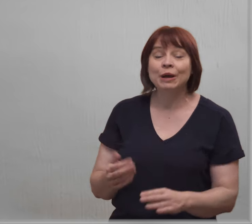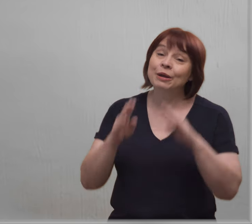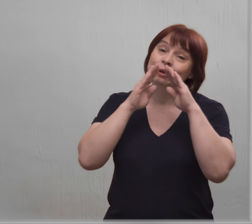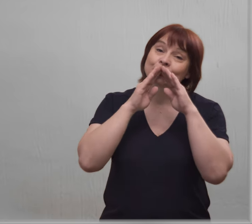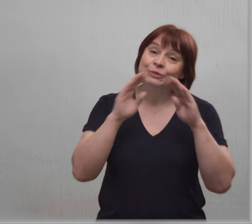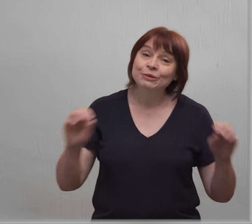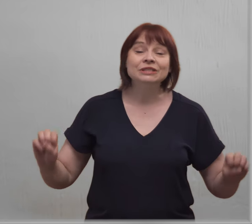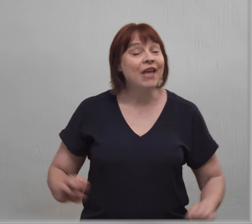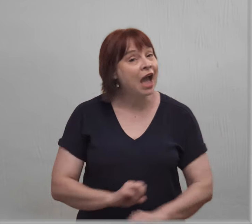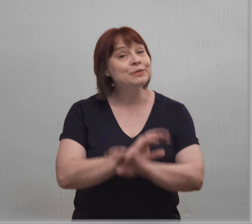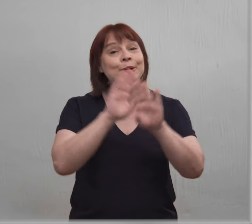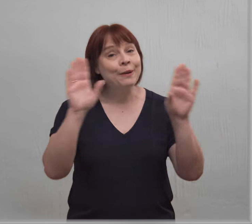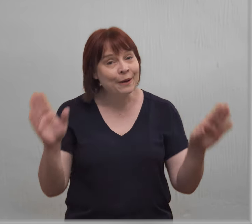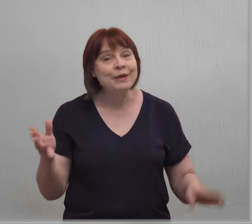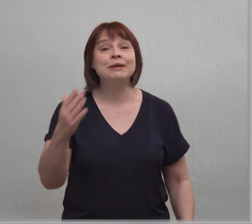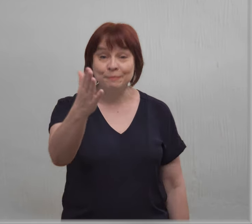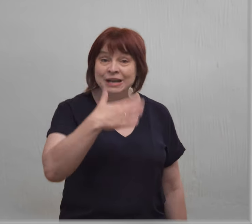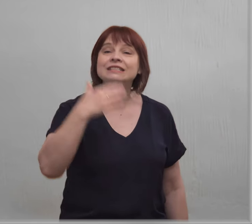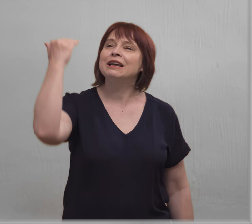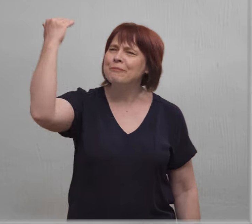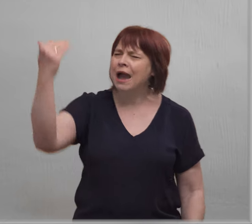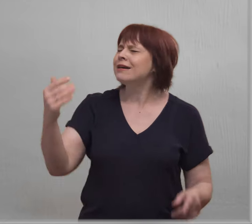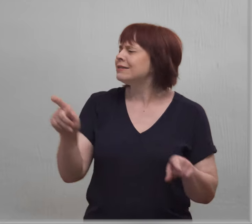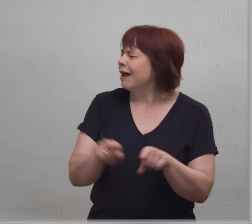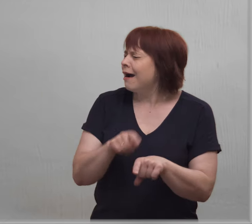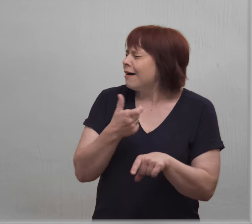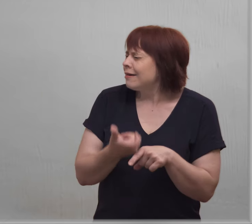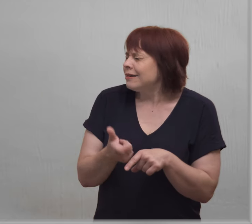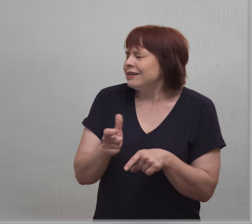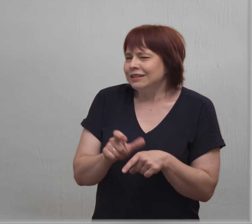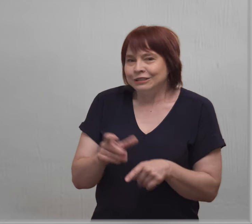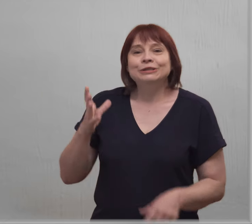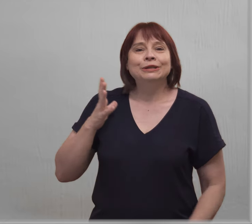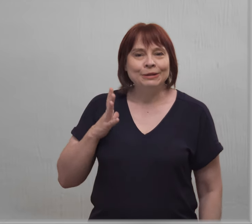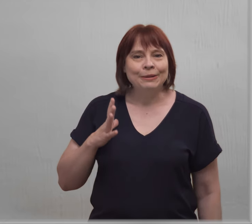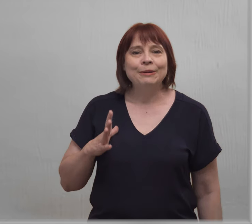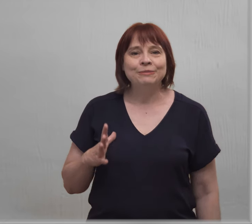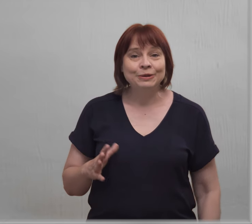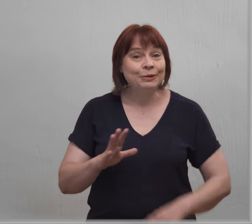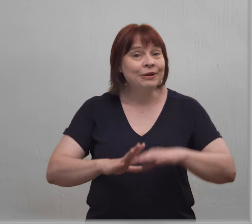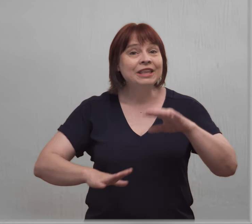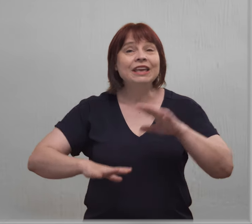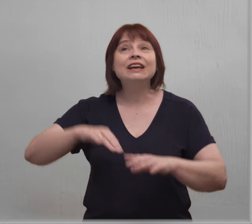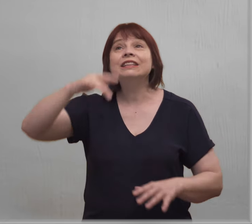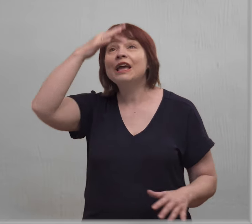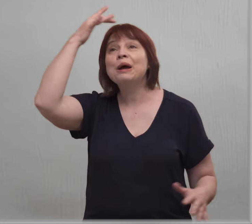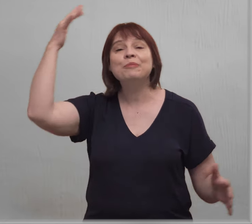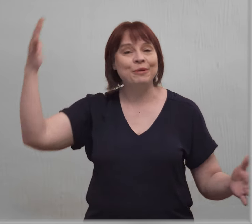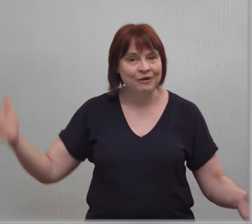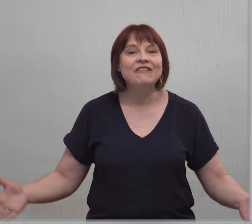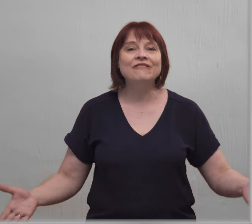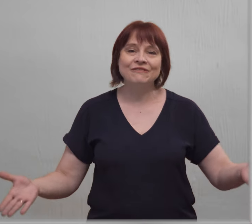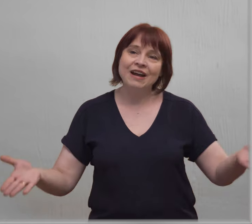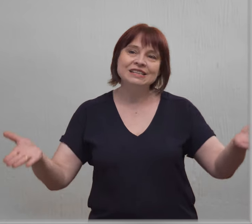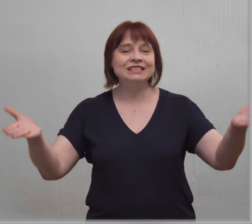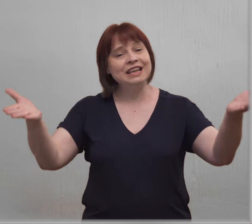позовем, Дух Святой, мы тебя так ждем, руки к